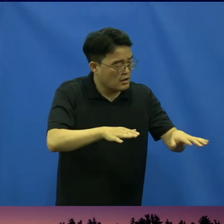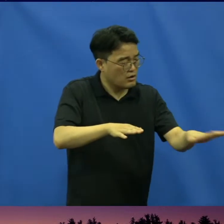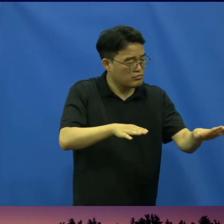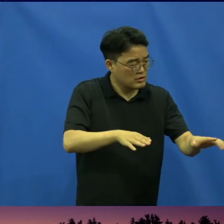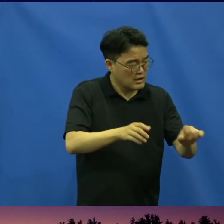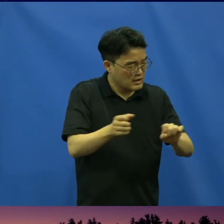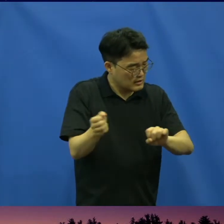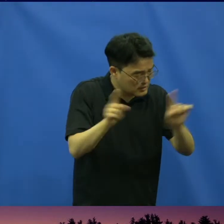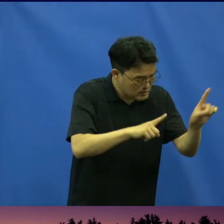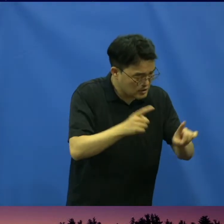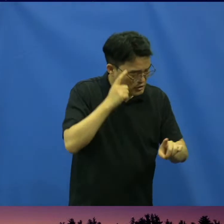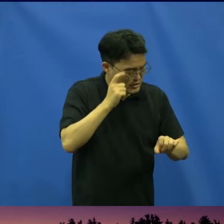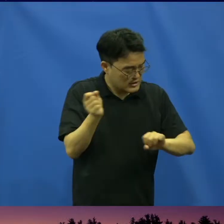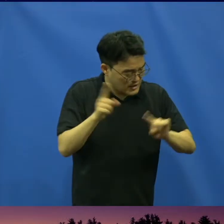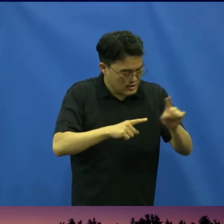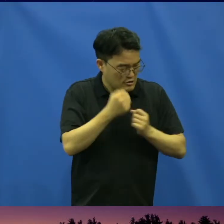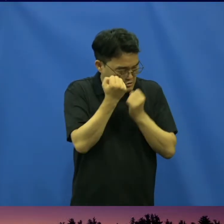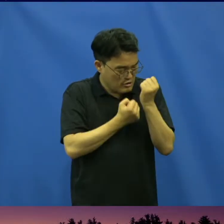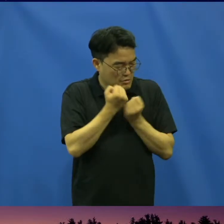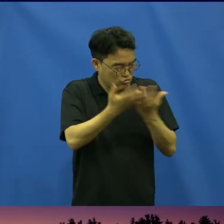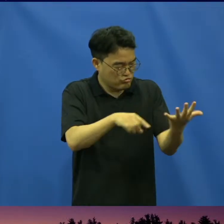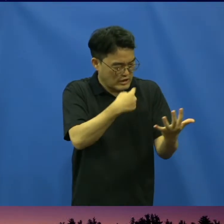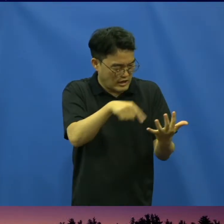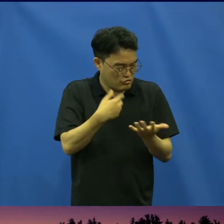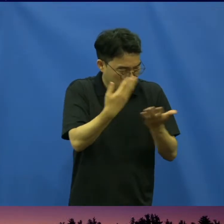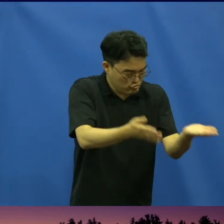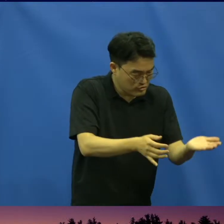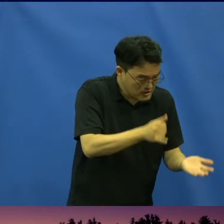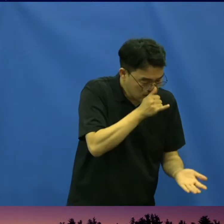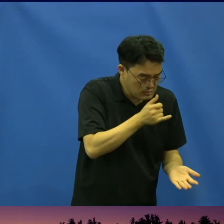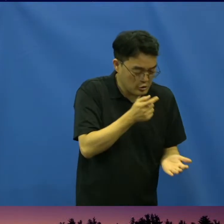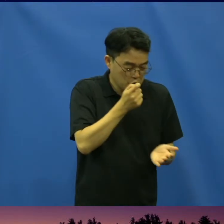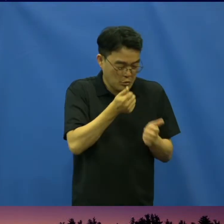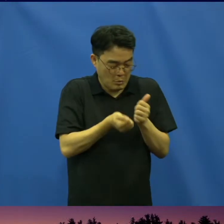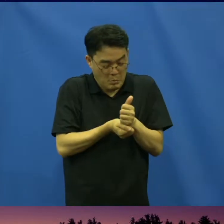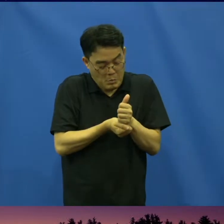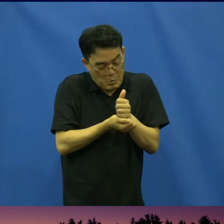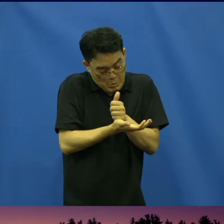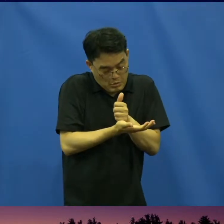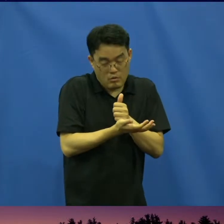어느 정도까지는 영향을 줄 수는 있지만 결국은 아무것도 이루지 못한다.